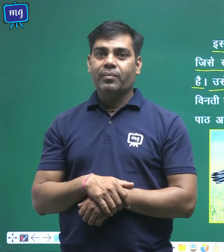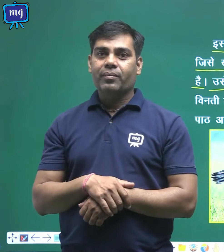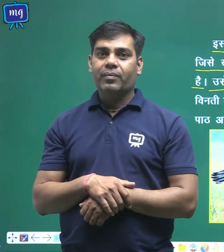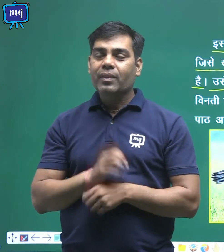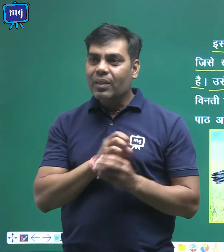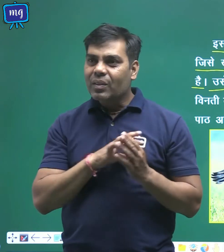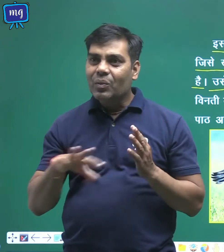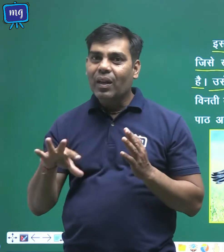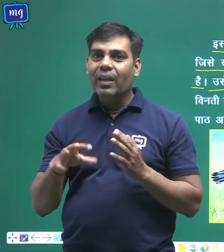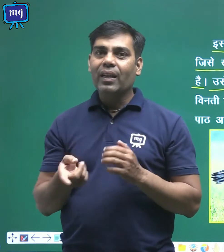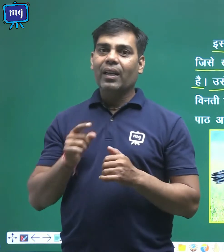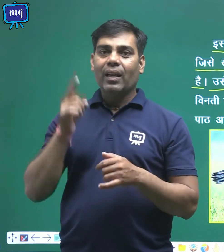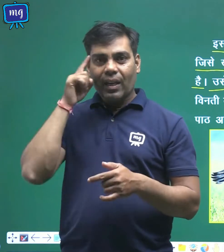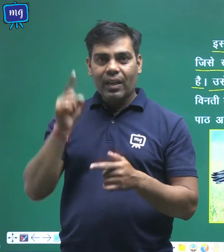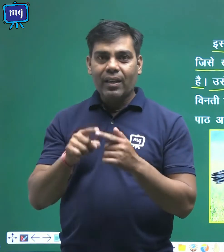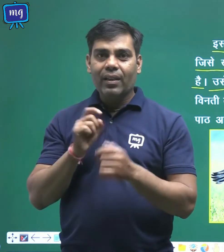छुड़ाने के लिए